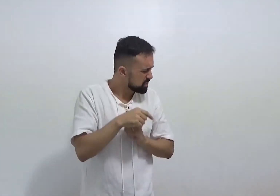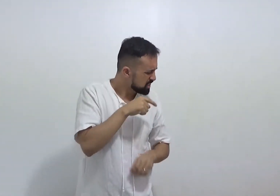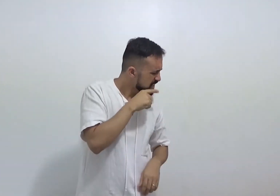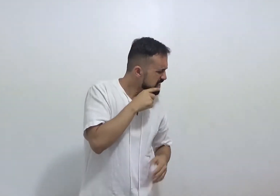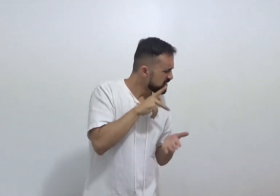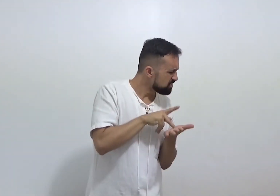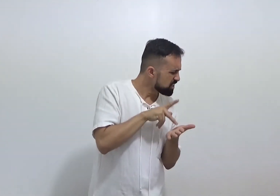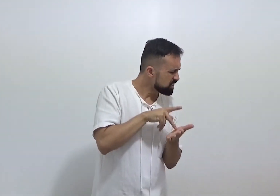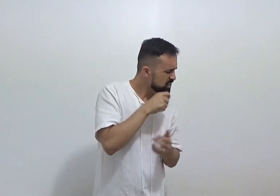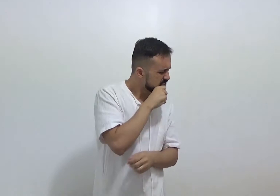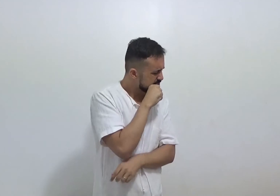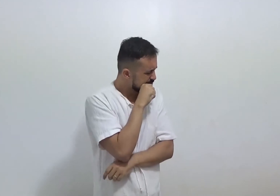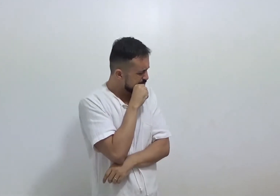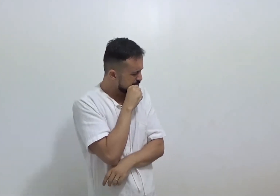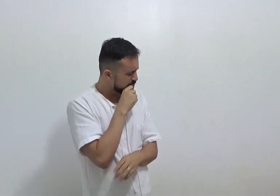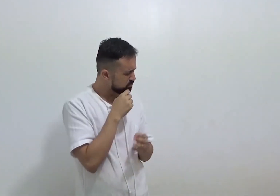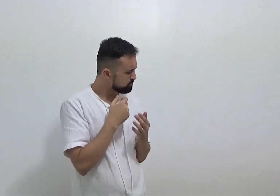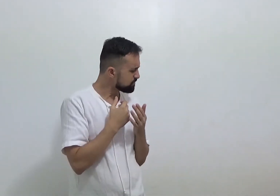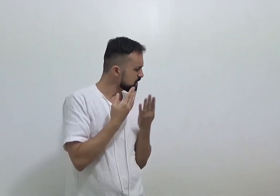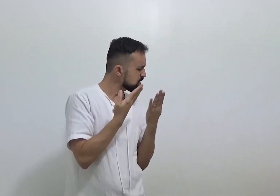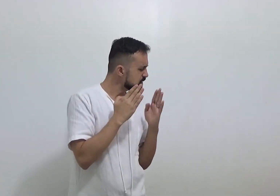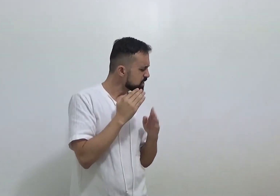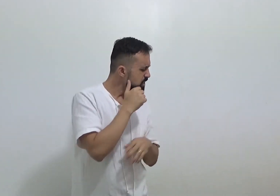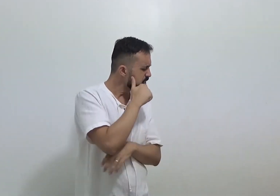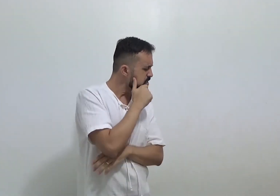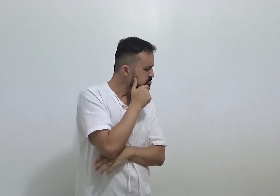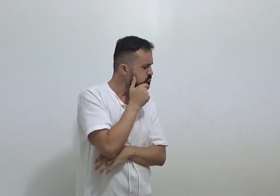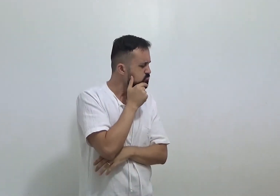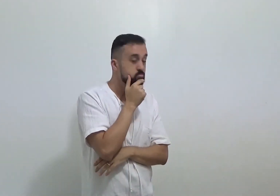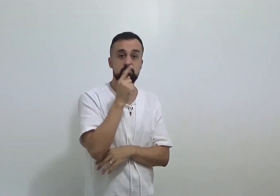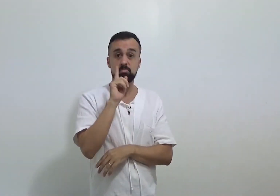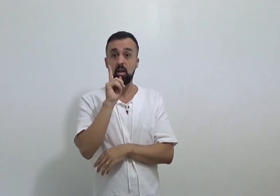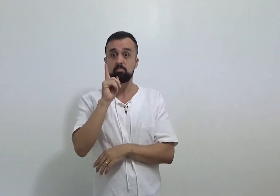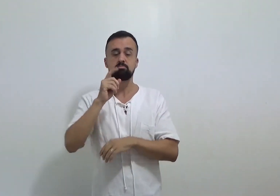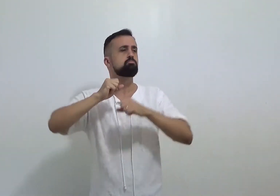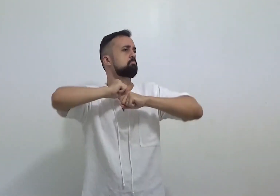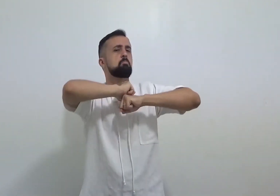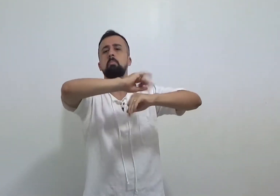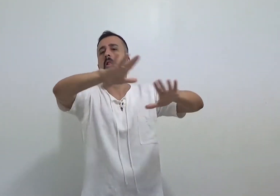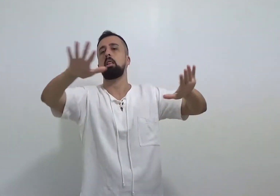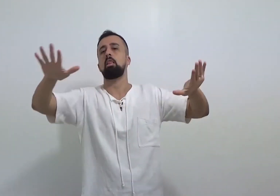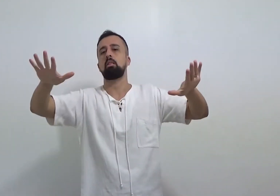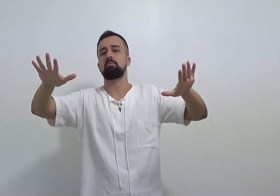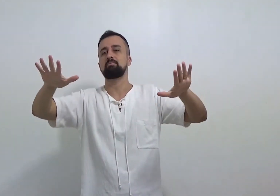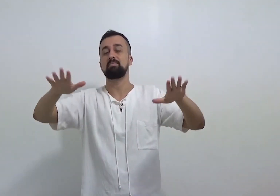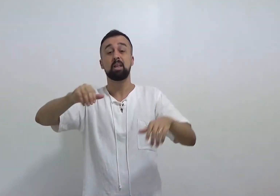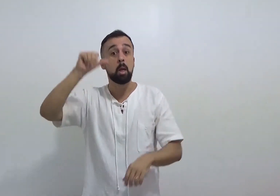Sem pesquisarmos, sem questionarmos se isso é verdade.